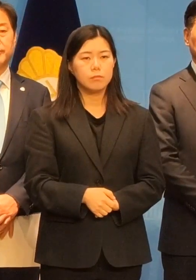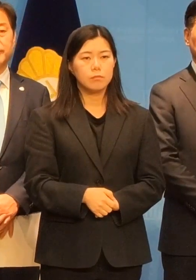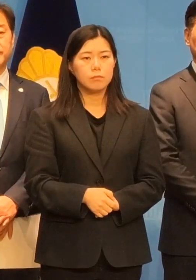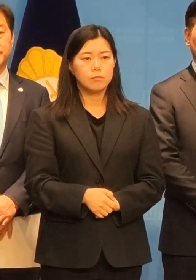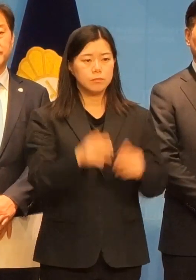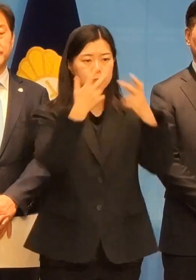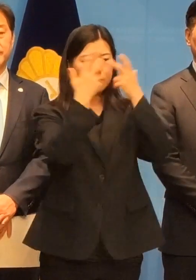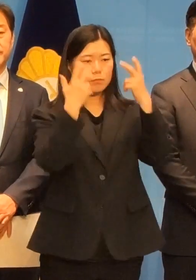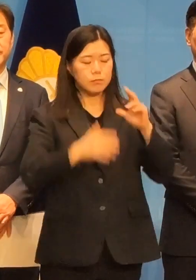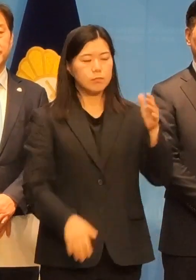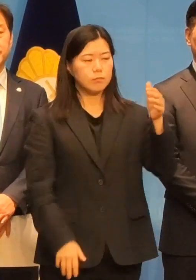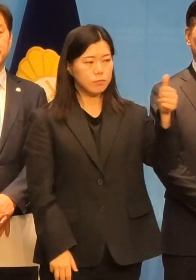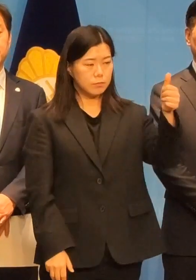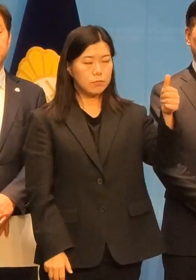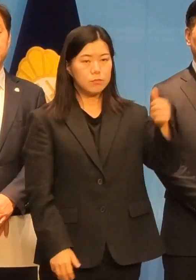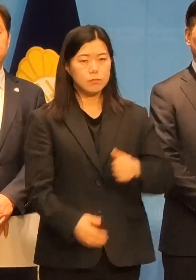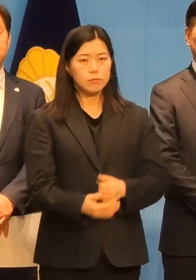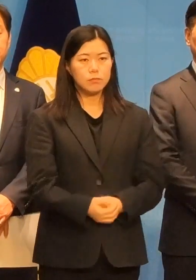이재명 대통령께서